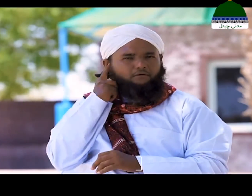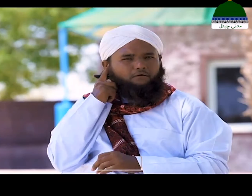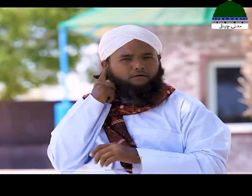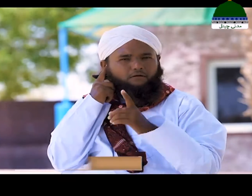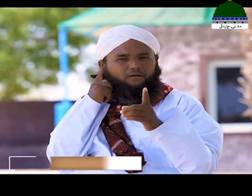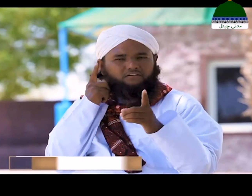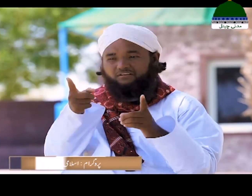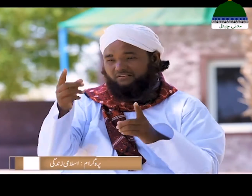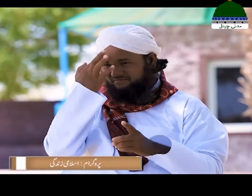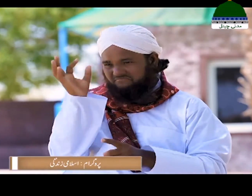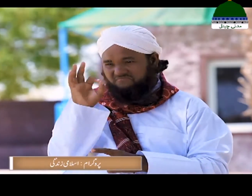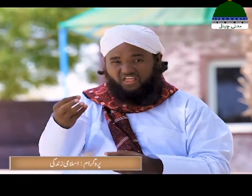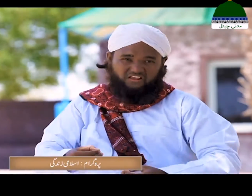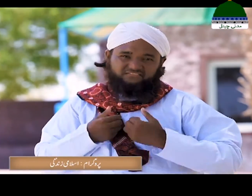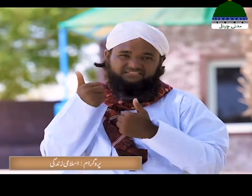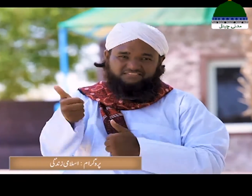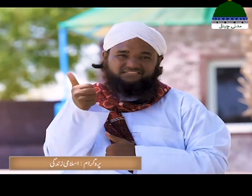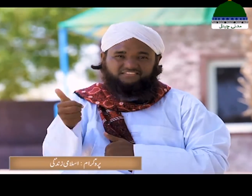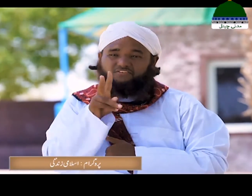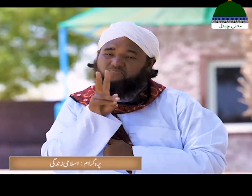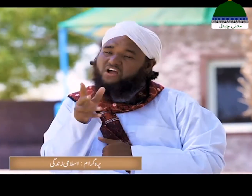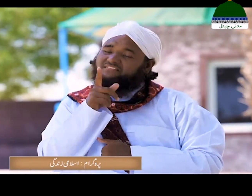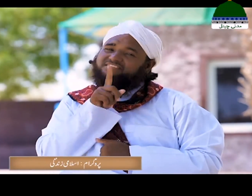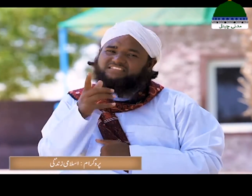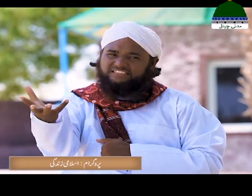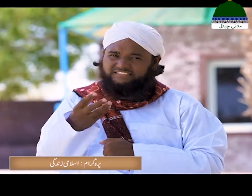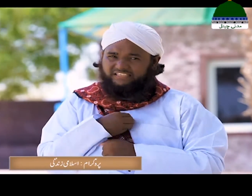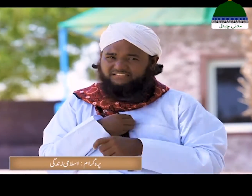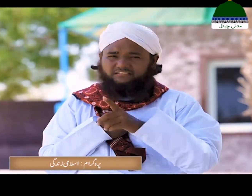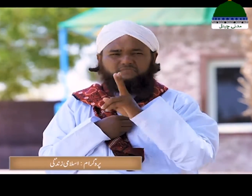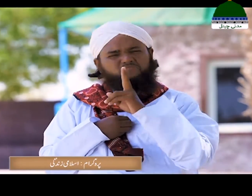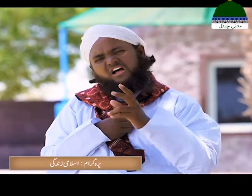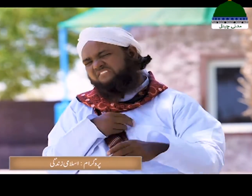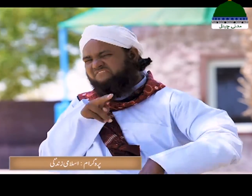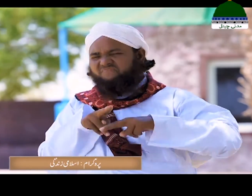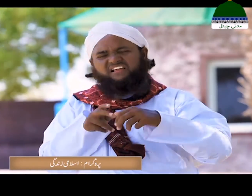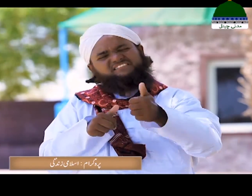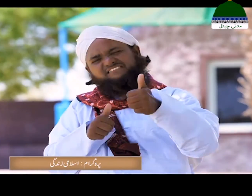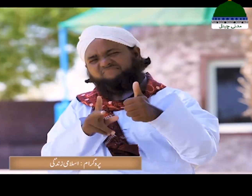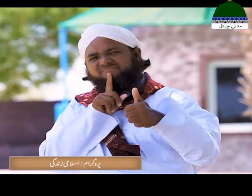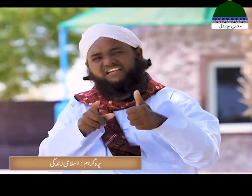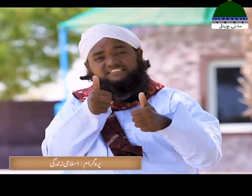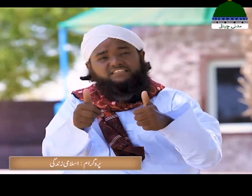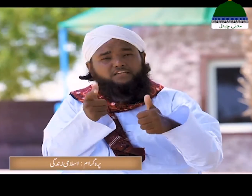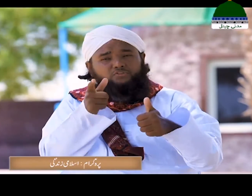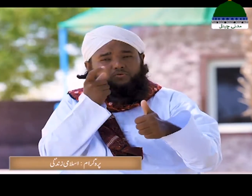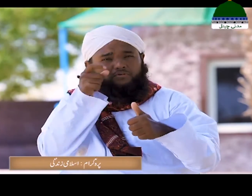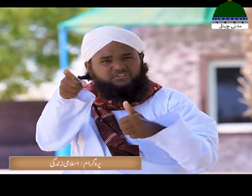اے خوش نصیب شخص، تو نے بالکل ٹھیک کہا، تیری یہ بات بالکل سچی ہے کہ جو کسی کے ساتھ برائی کرتا